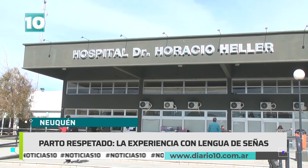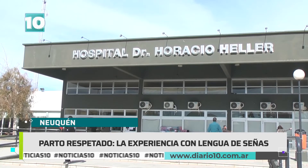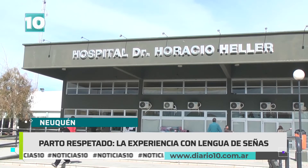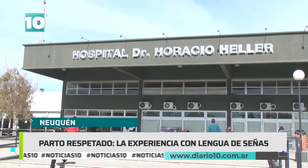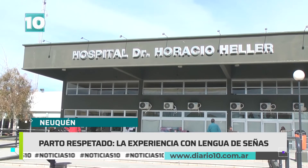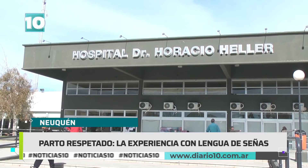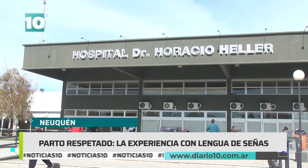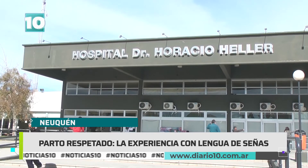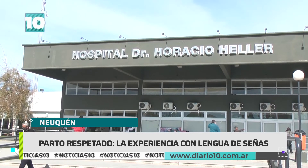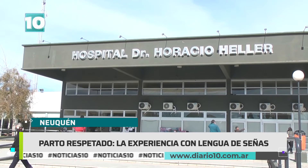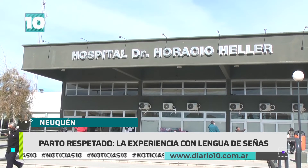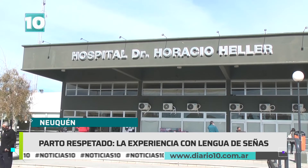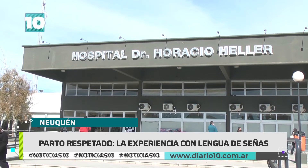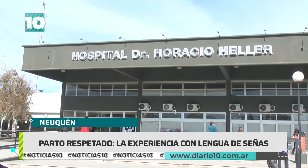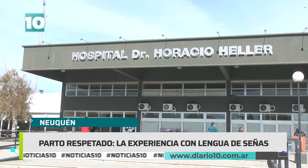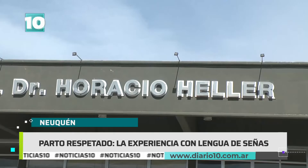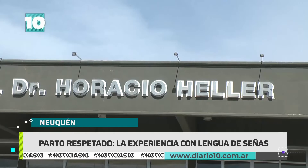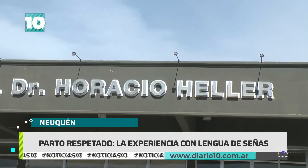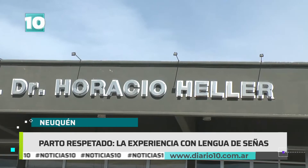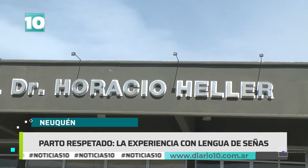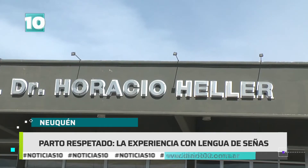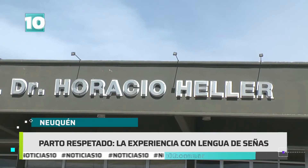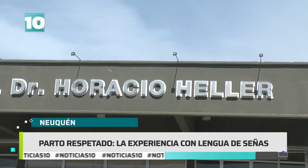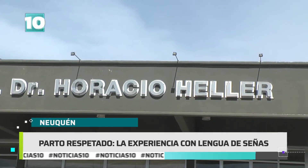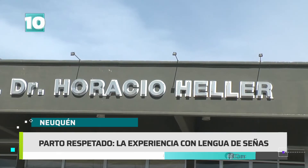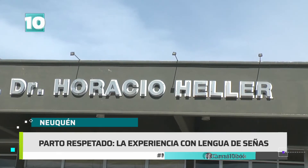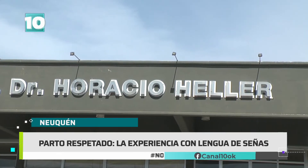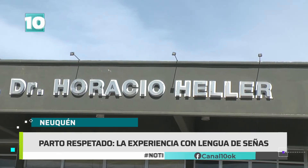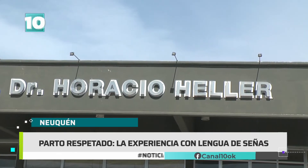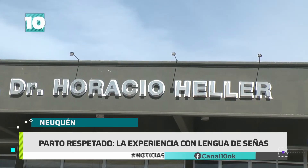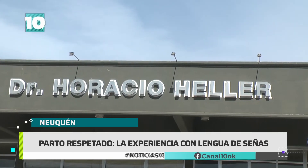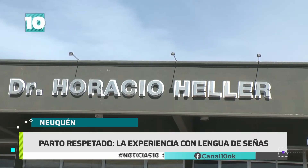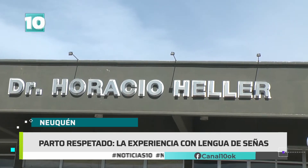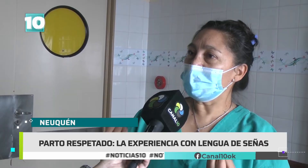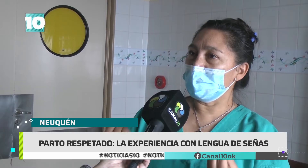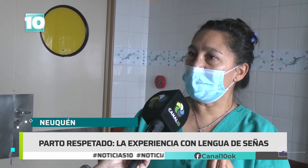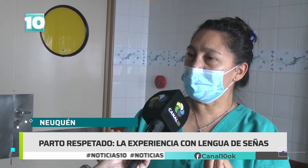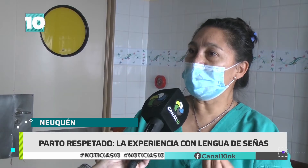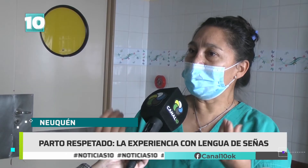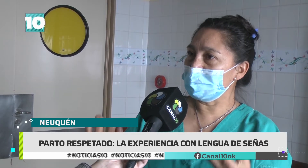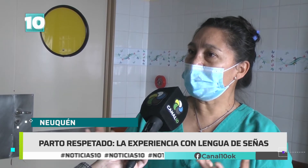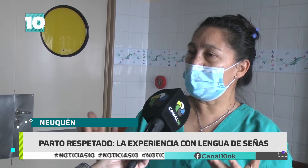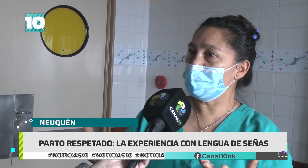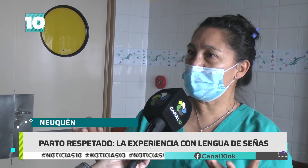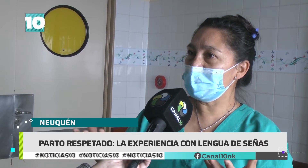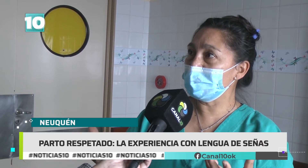Derribar barreras es el objetivo y una inclusión verdadera. Si yo hago todo un esfuerzo por atender respetuosamente,